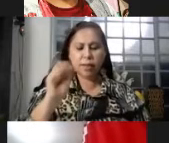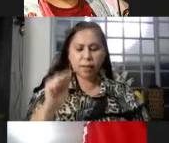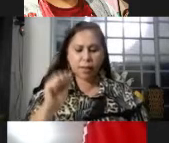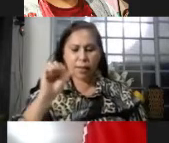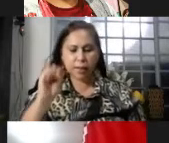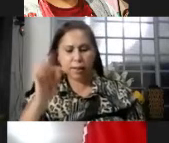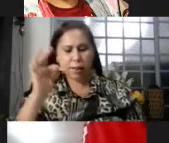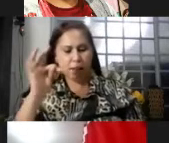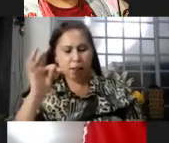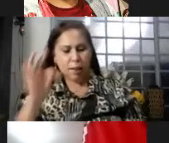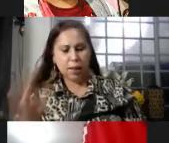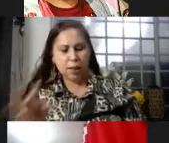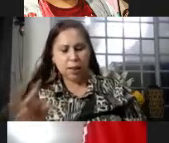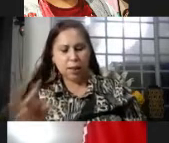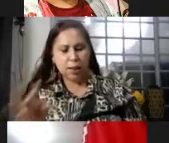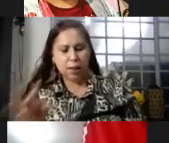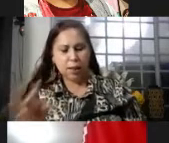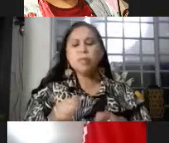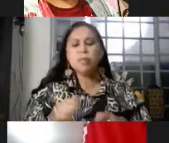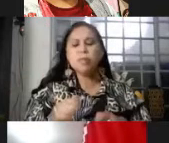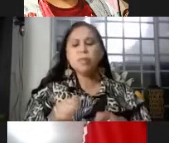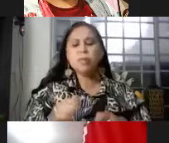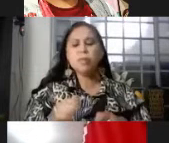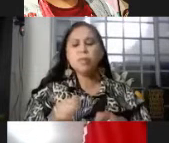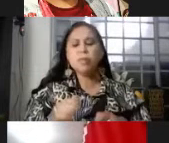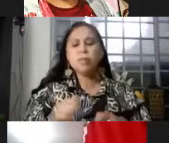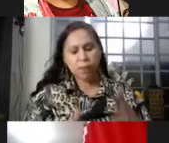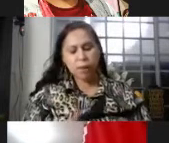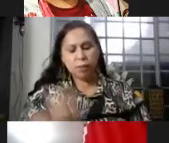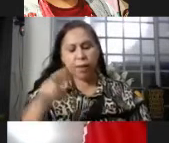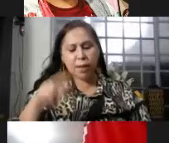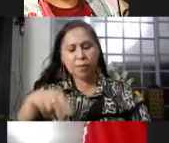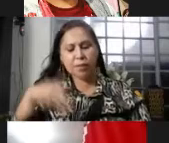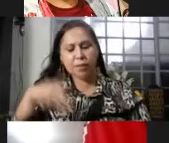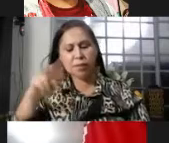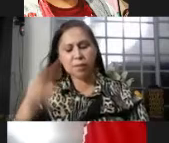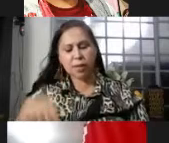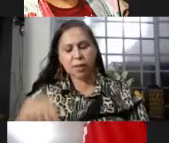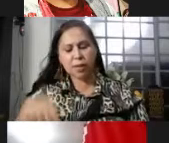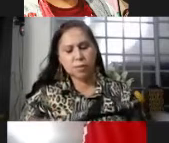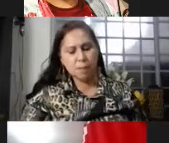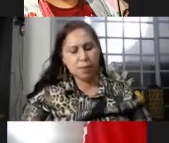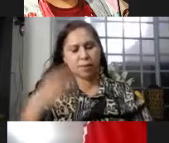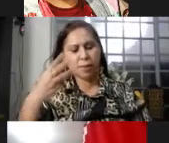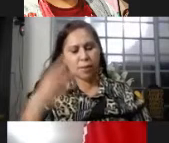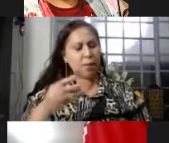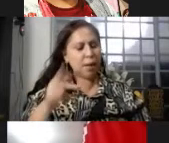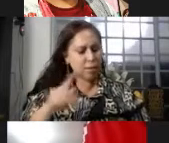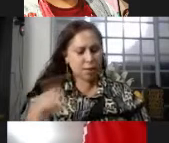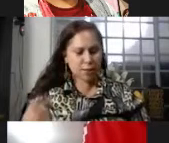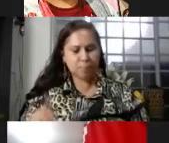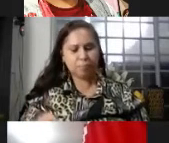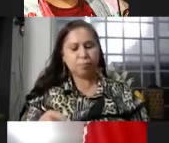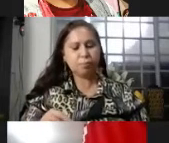Serra Talhada. Então, para explicar a linguística da Libras. Então, leiam esse texto, tem apenas 3